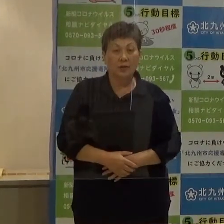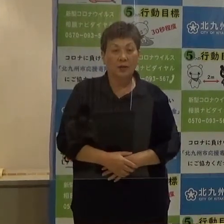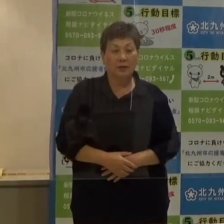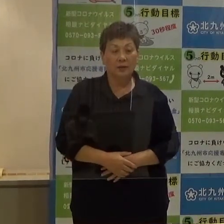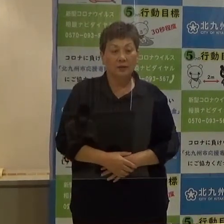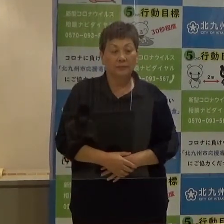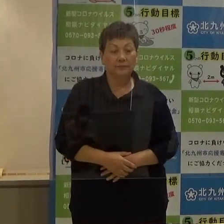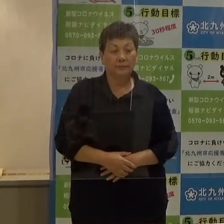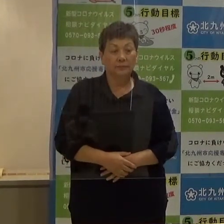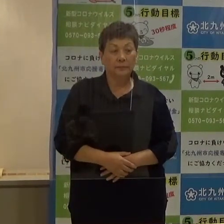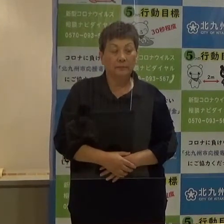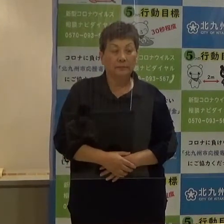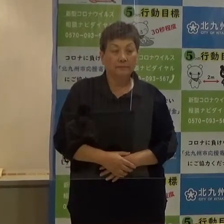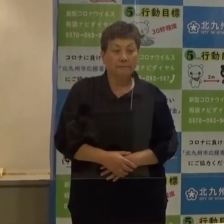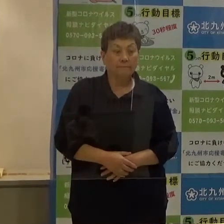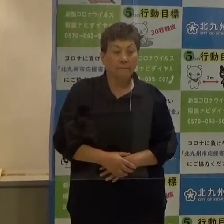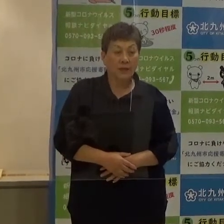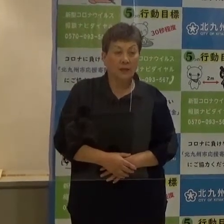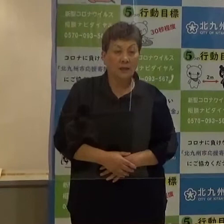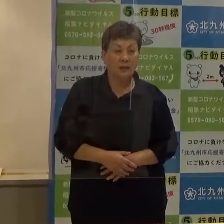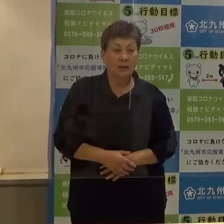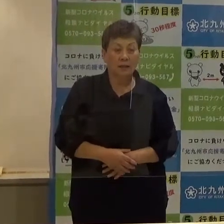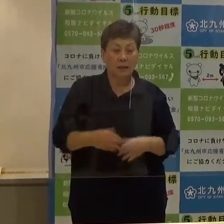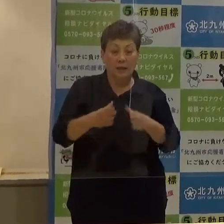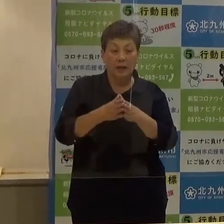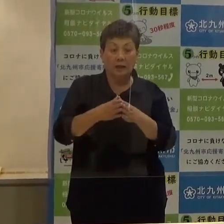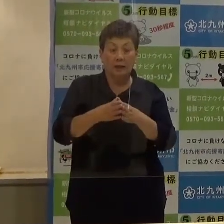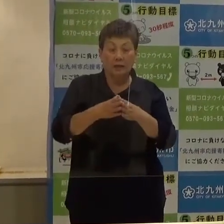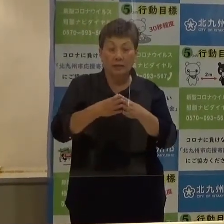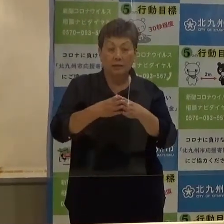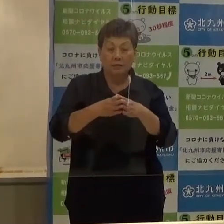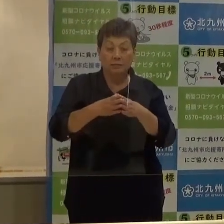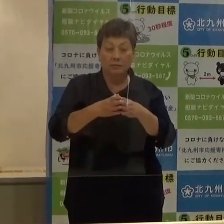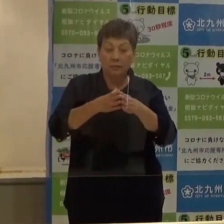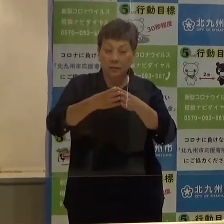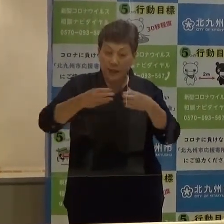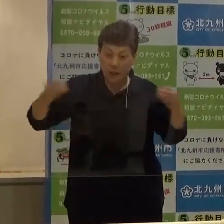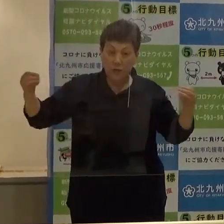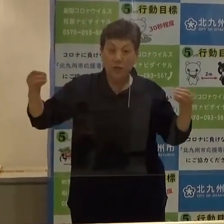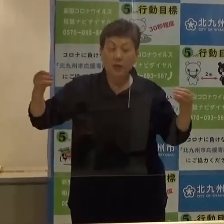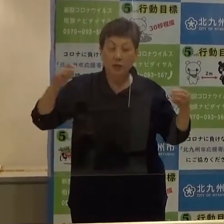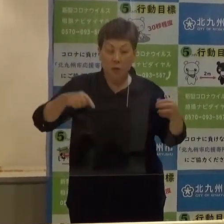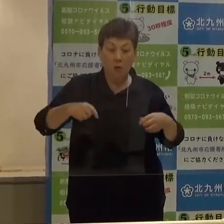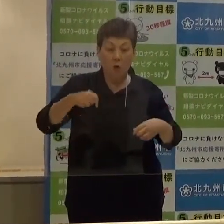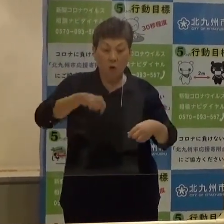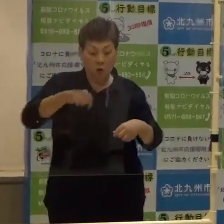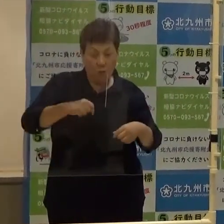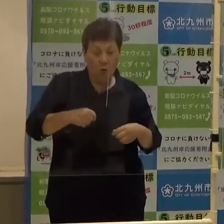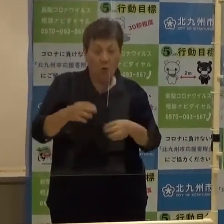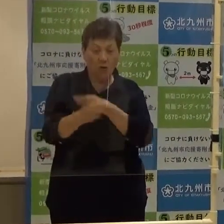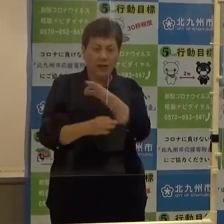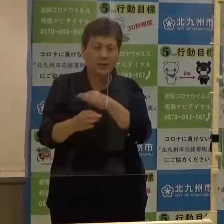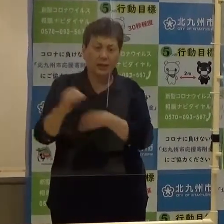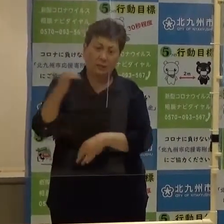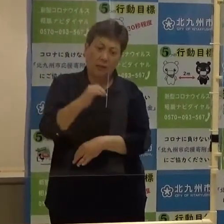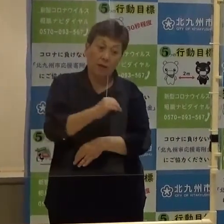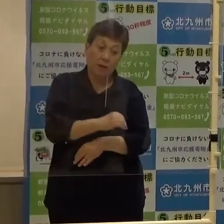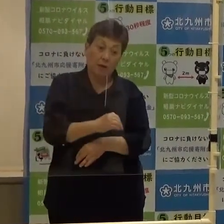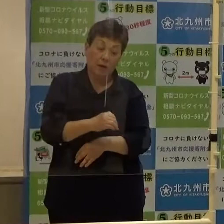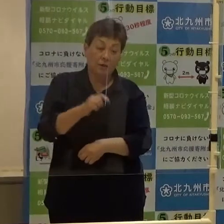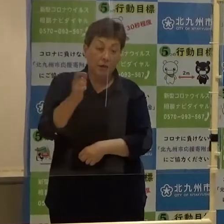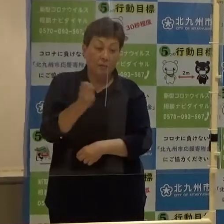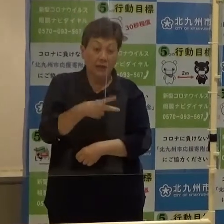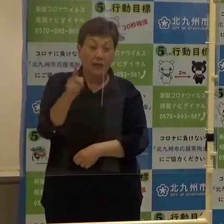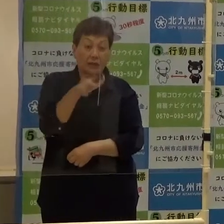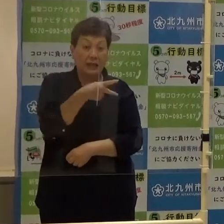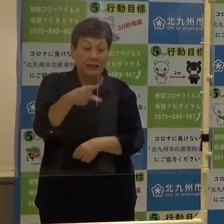消費マインドは相当全国的にまた本市においても冷え込んでおります。いわゆる第二波的な動きも